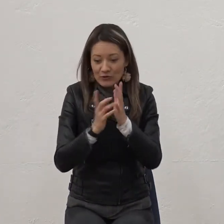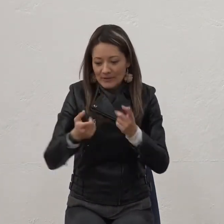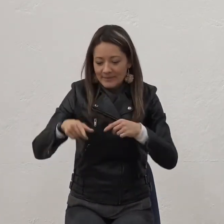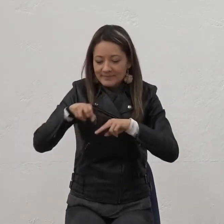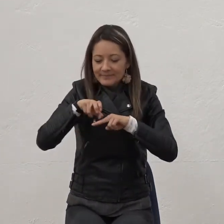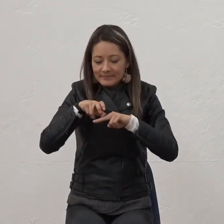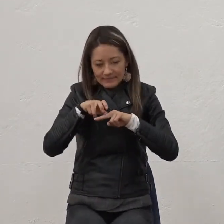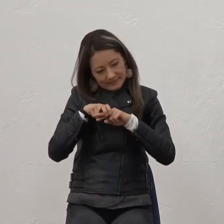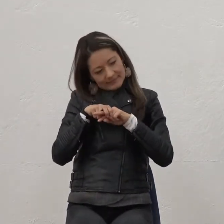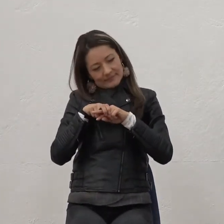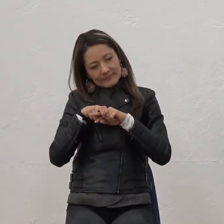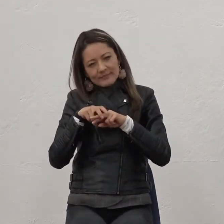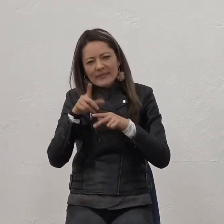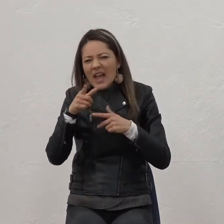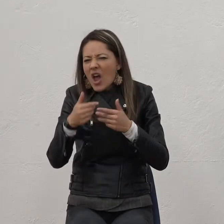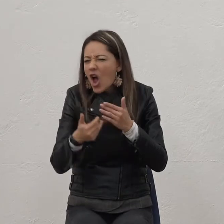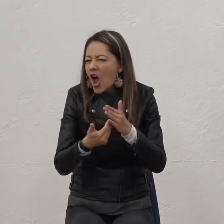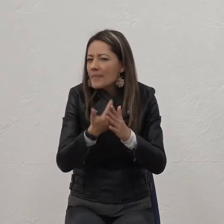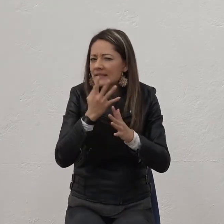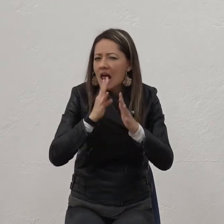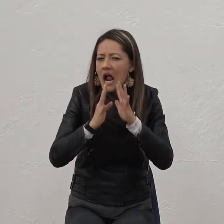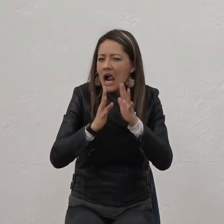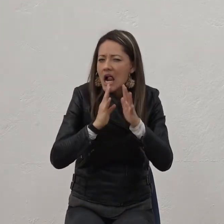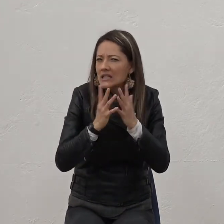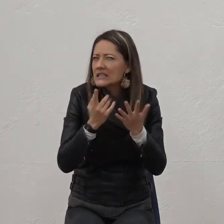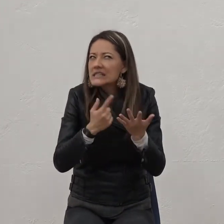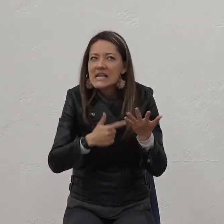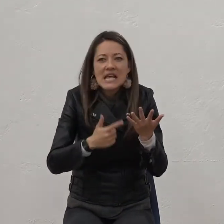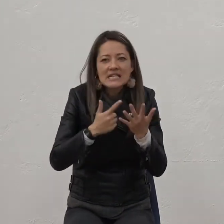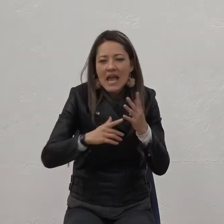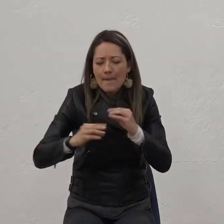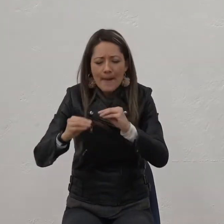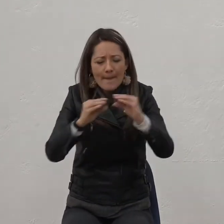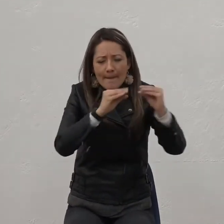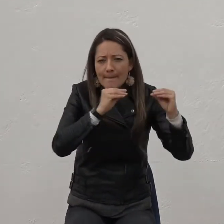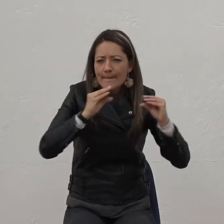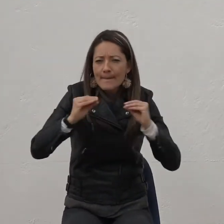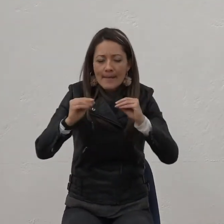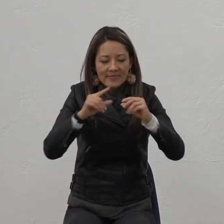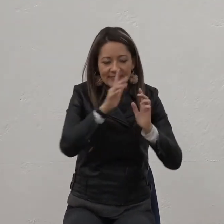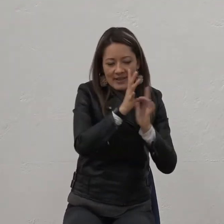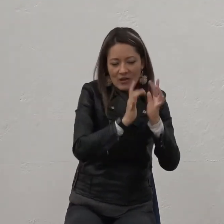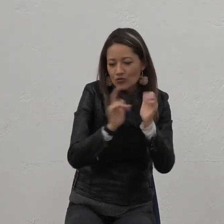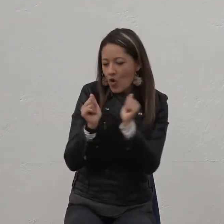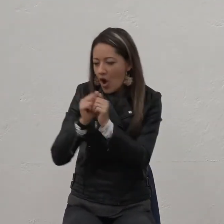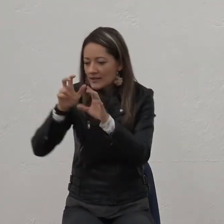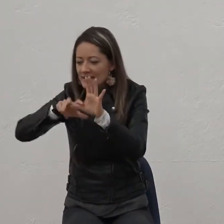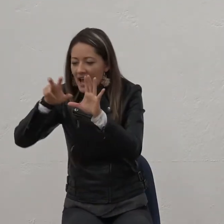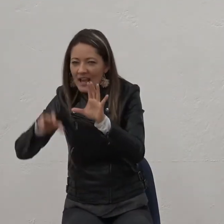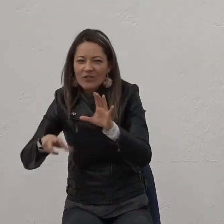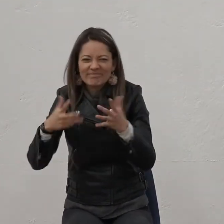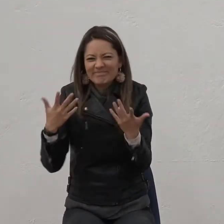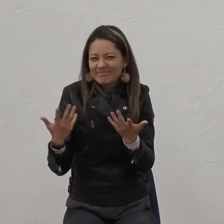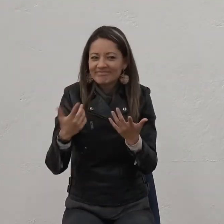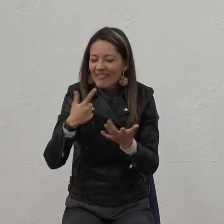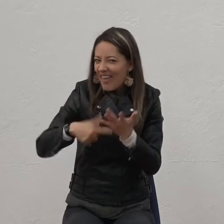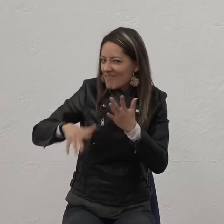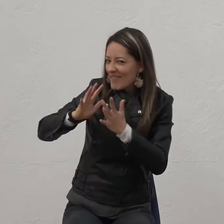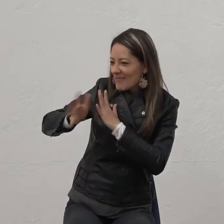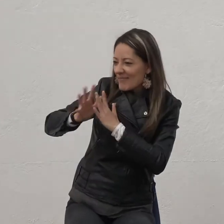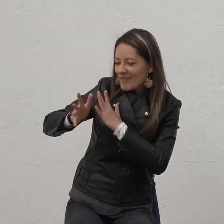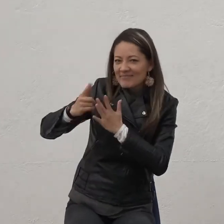ahí. ¿Qué comenzaron a hablar? ¿Qué hablaba Jesús con Zaqueo? ¿Qué le diría Jesús a